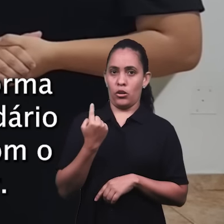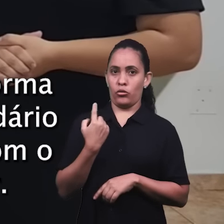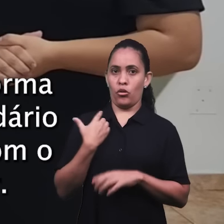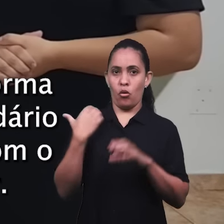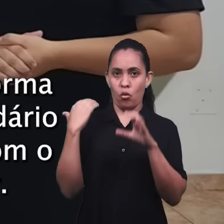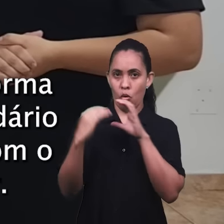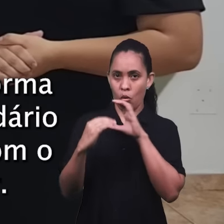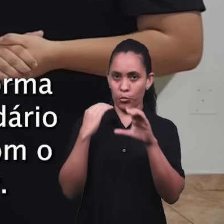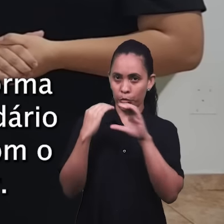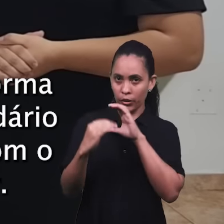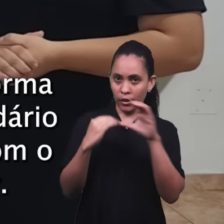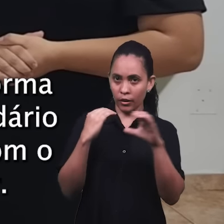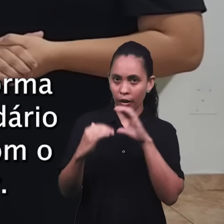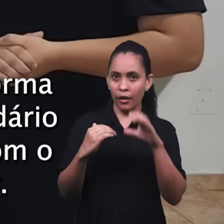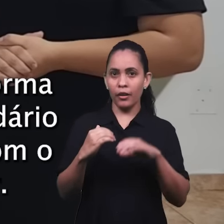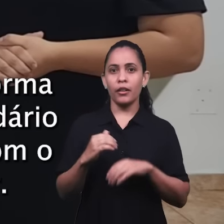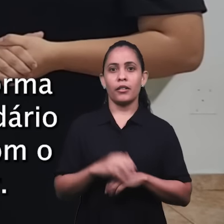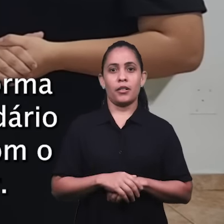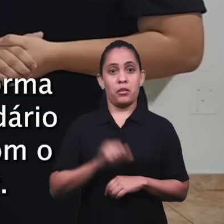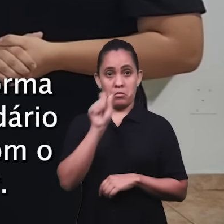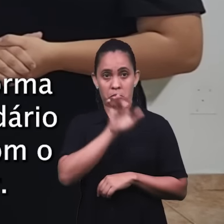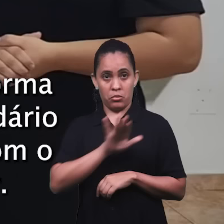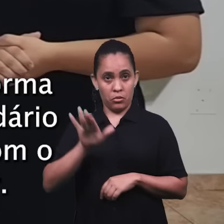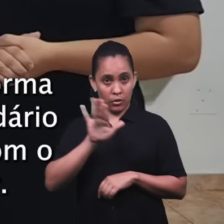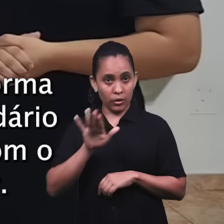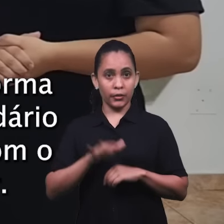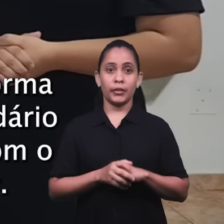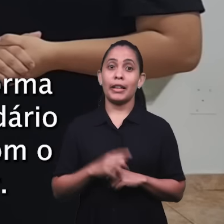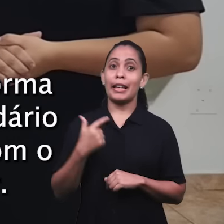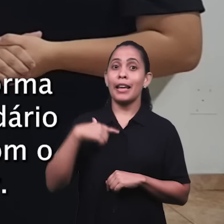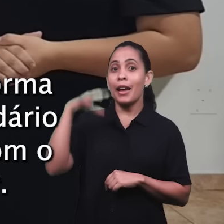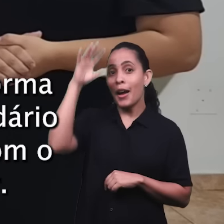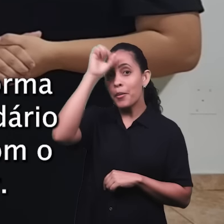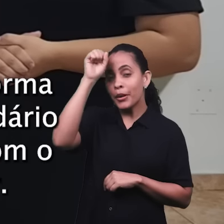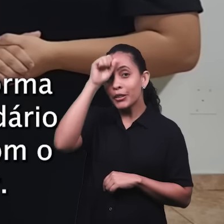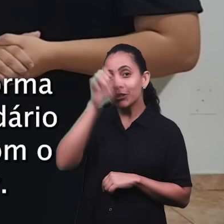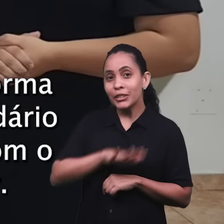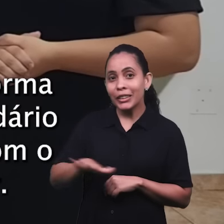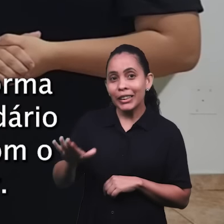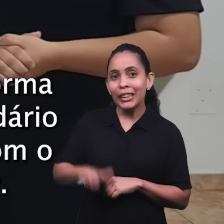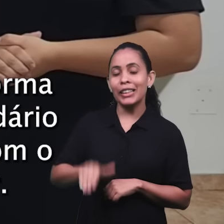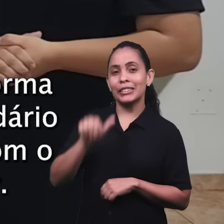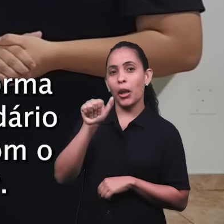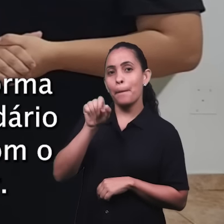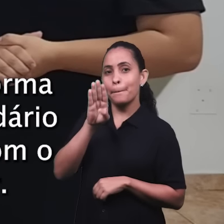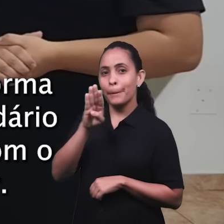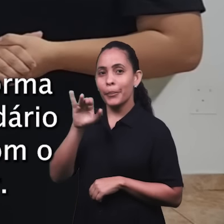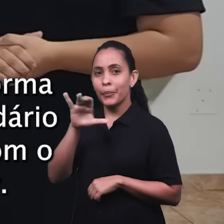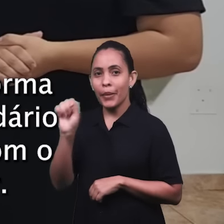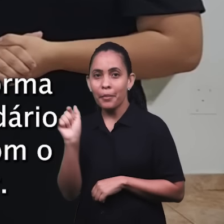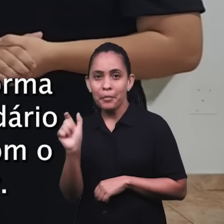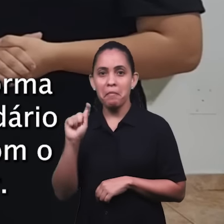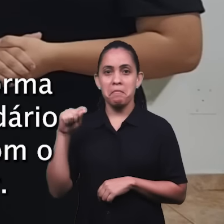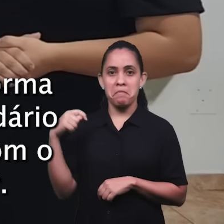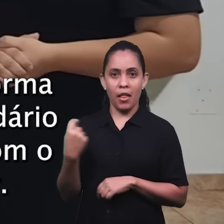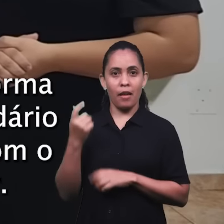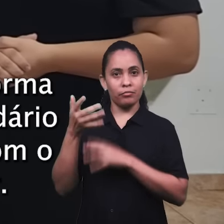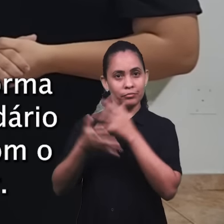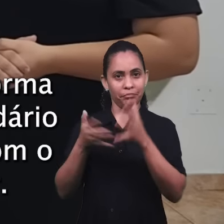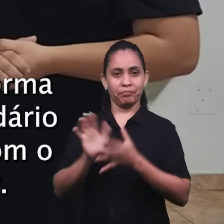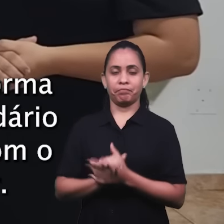temprano y me encontré con un sordo. Entonces mi única forma de comunicarme era con el abecedario que yo había aprendido cuando yo era